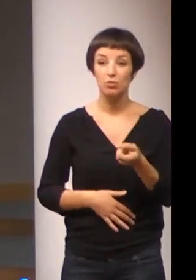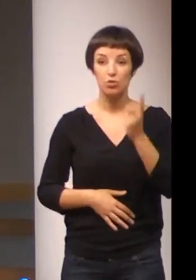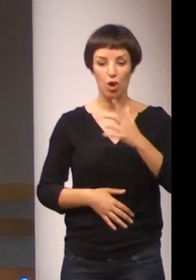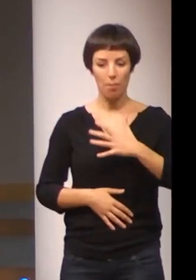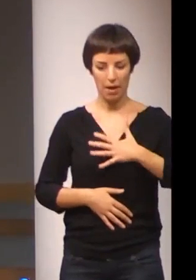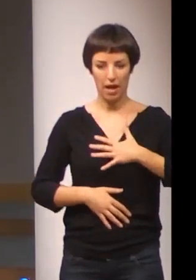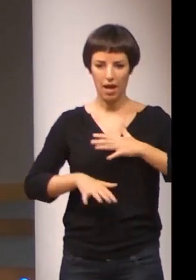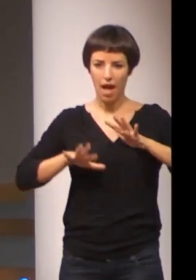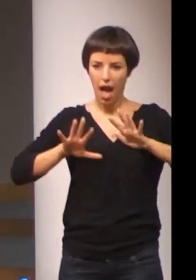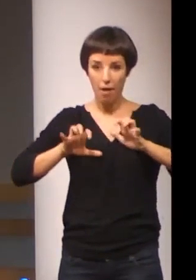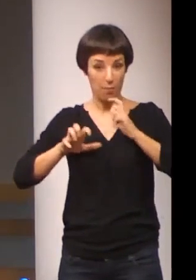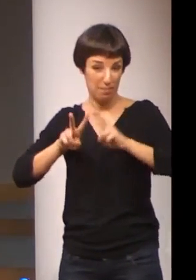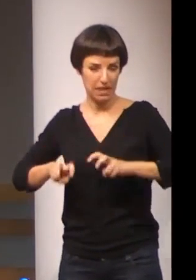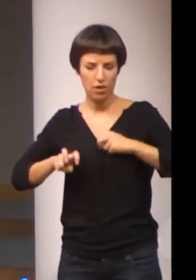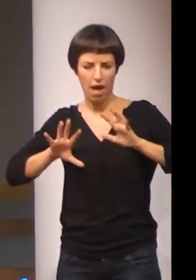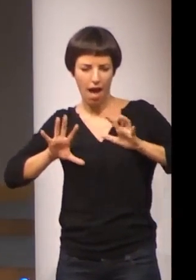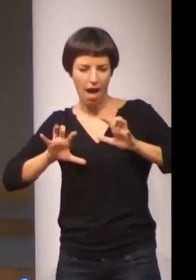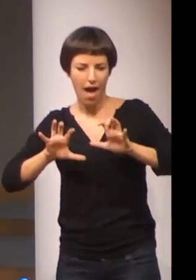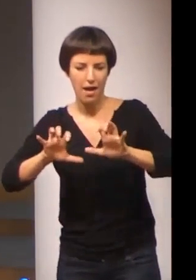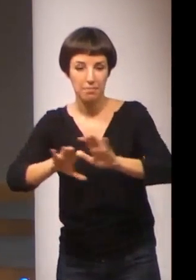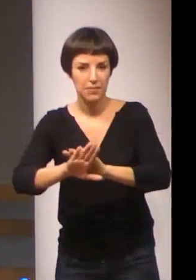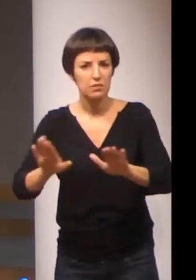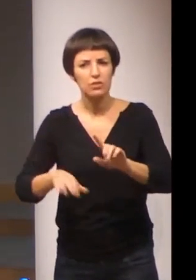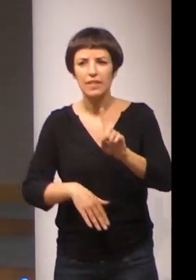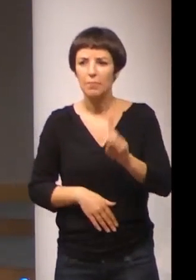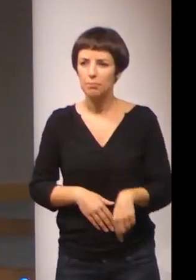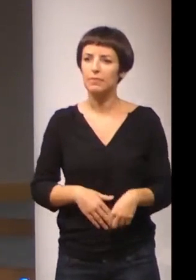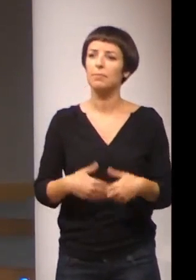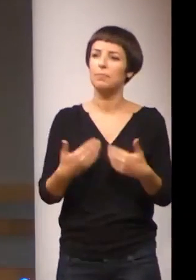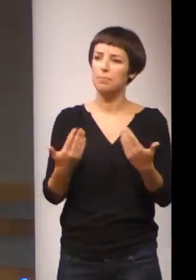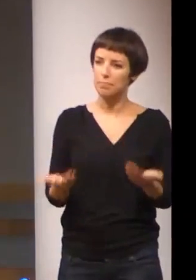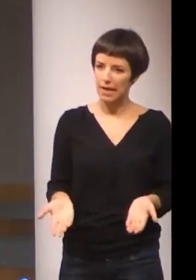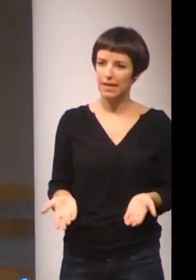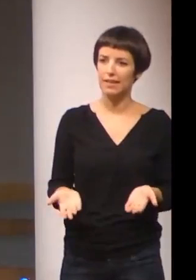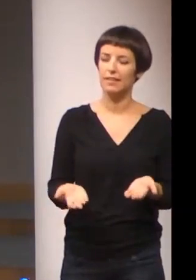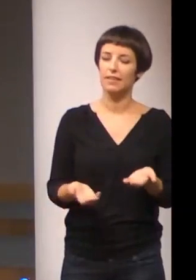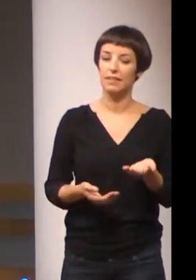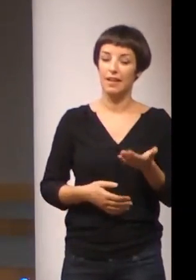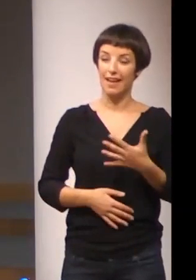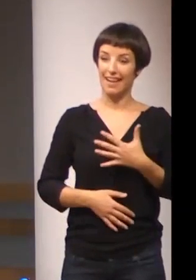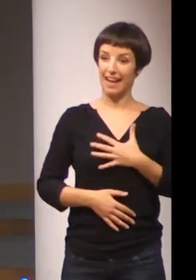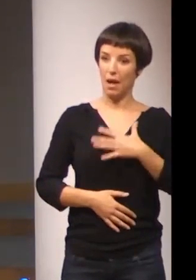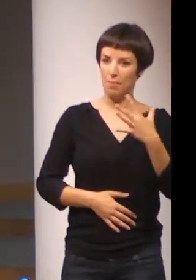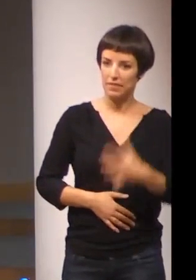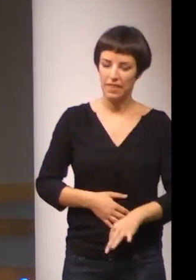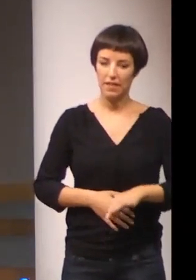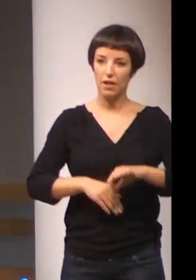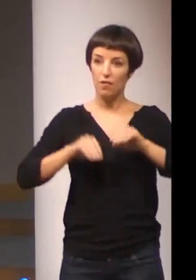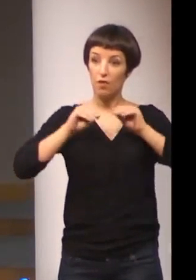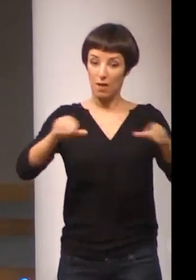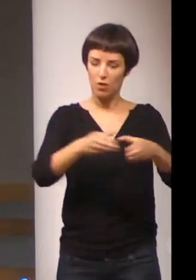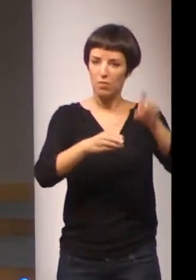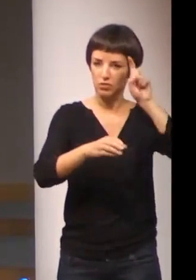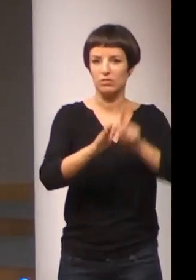aprendizaje como investigadoras, sino además para la mejora de la capacidad y de la formación de ese